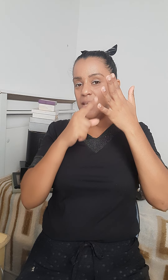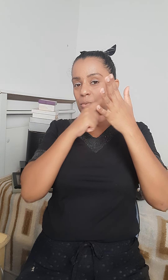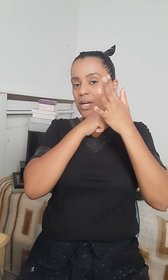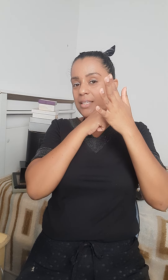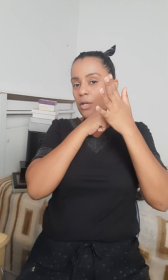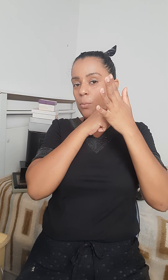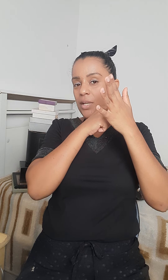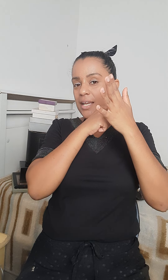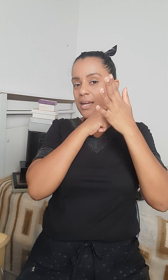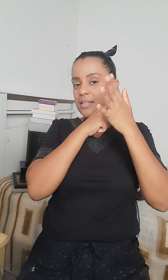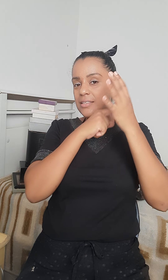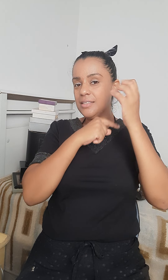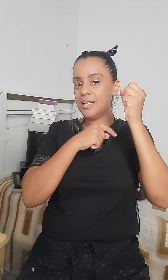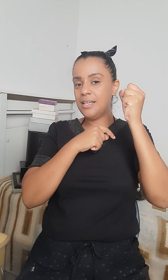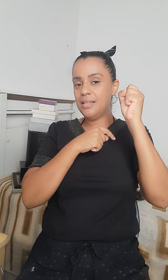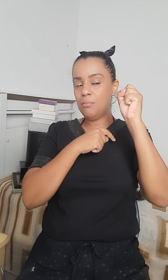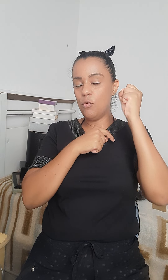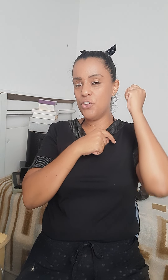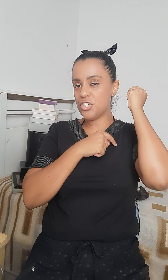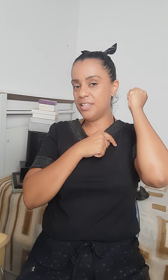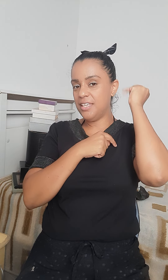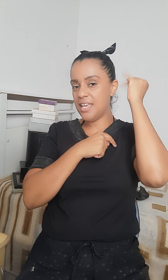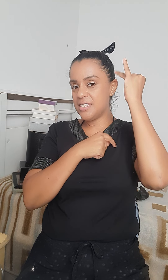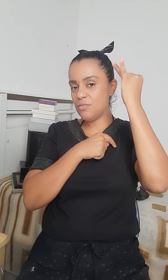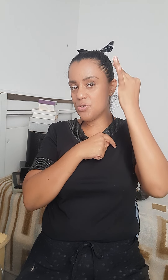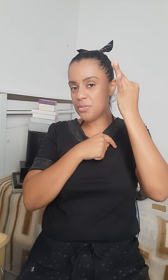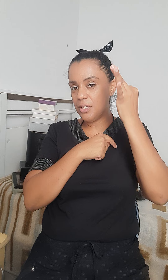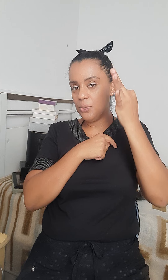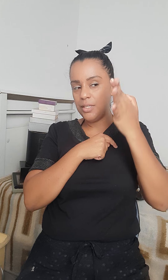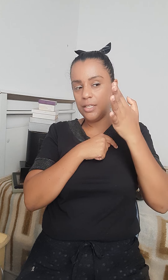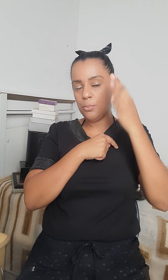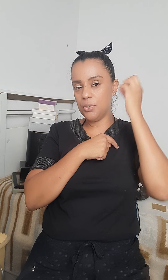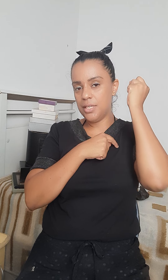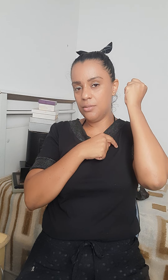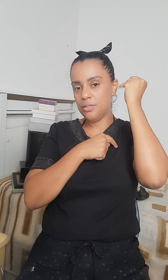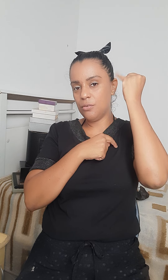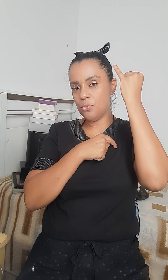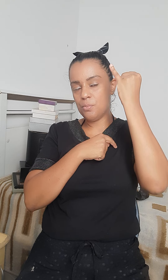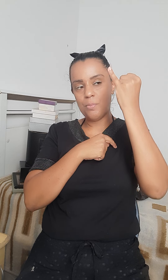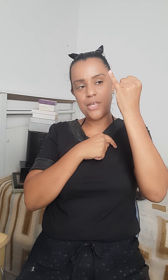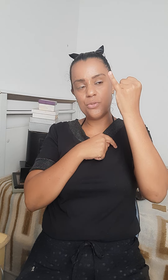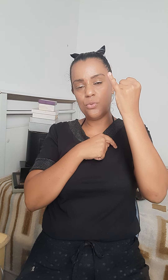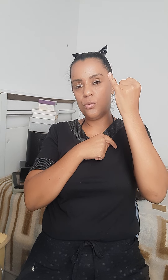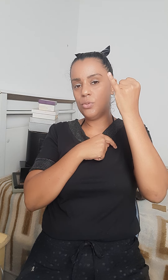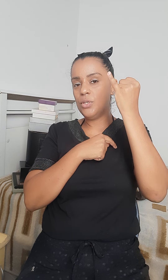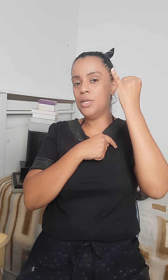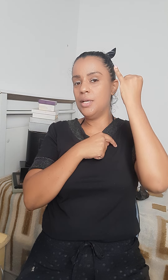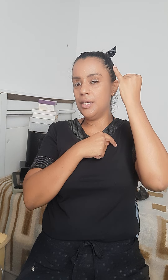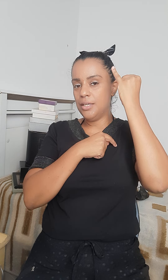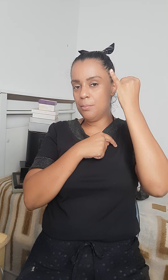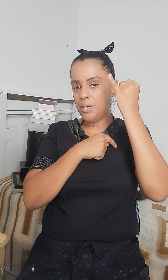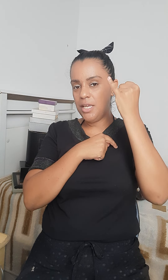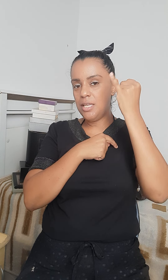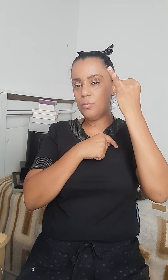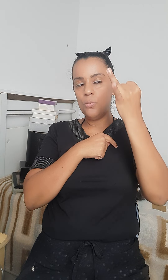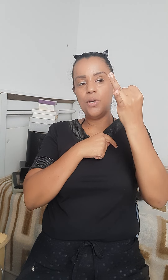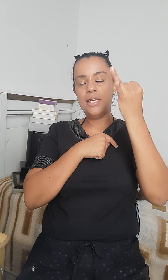mínimo até o polegar, tá? Mão fechada em S e vou soltando dedo por dedo. Então, passo do mínimo,